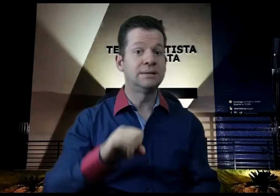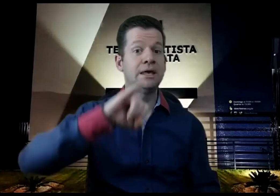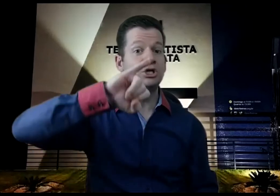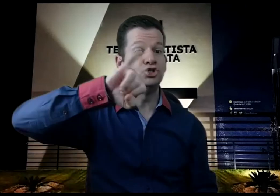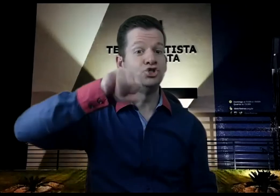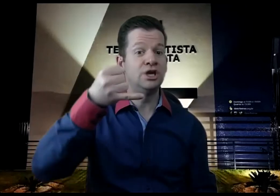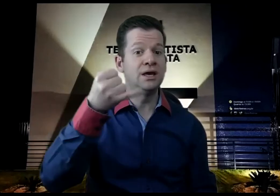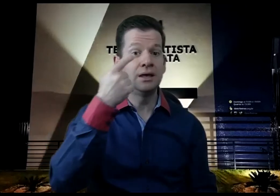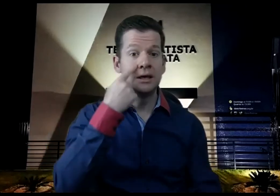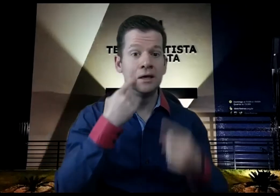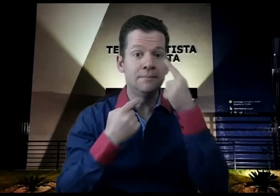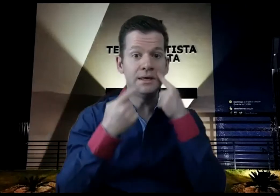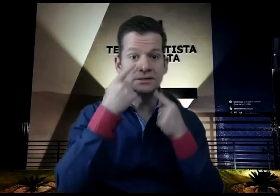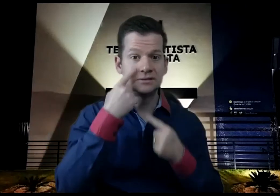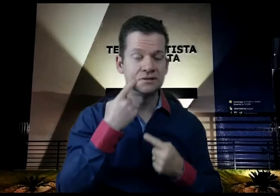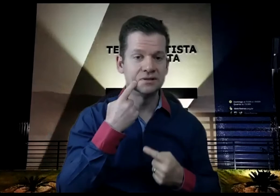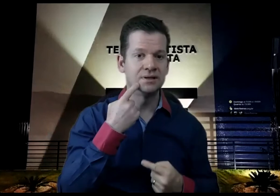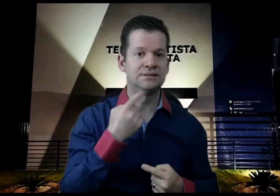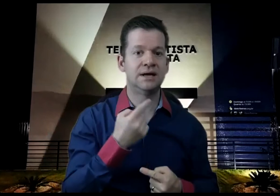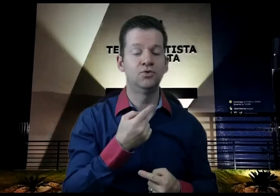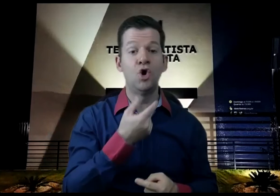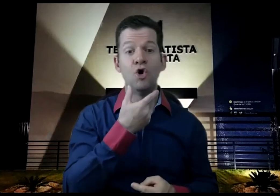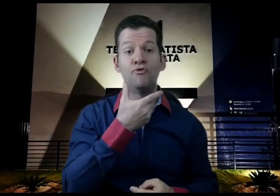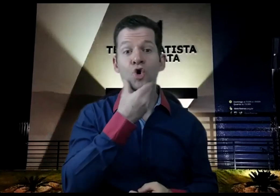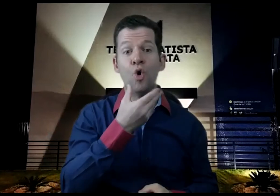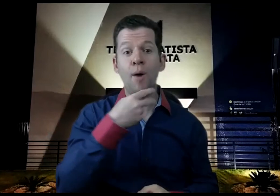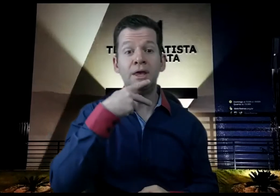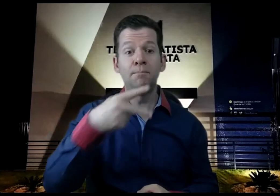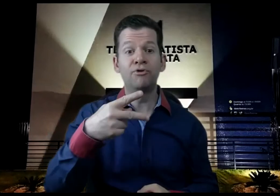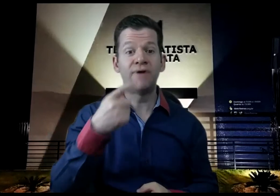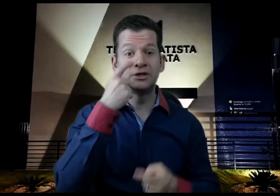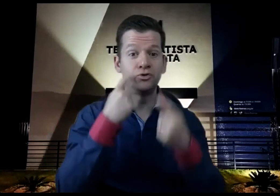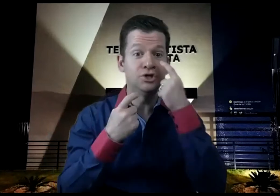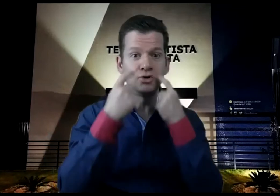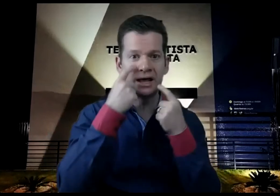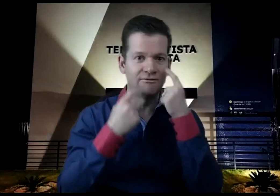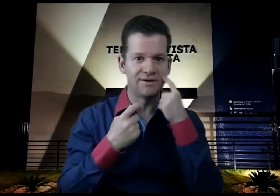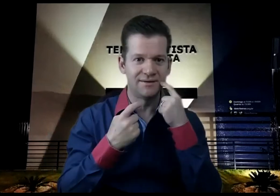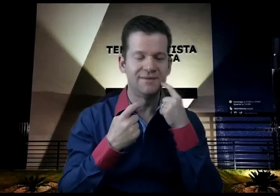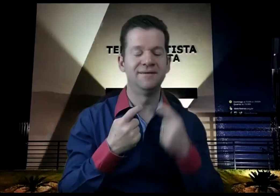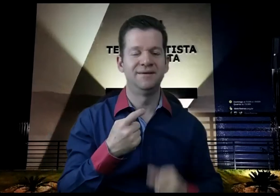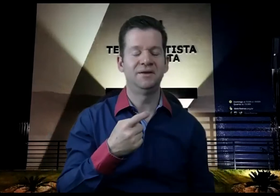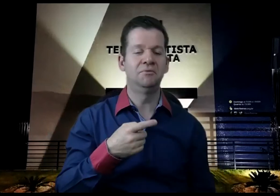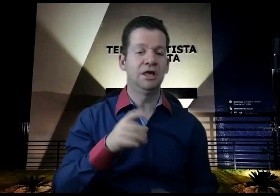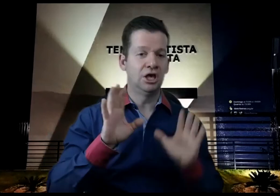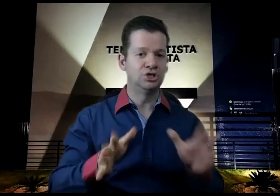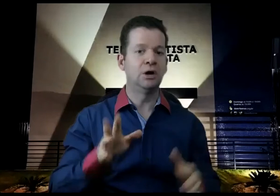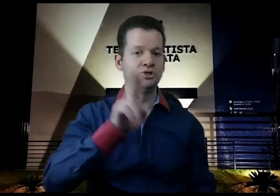também Jeremias, certo? Foi o homem profético que chorava. Então, já usamos